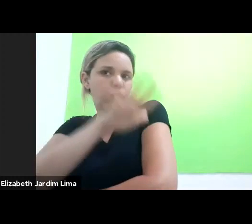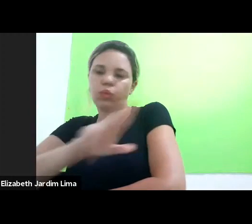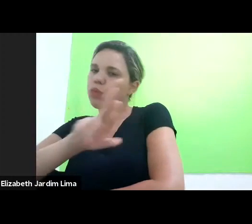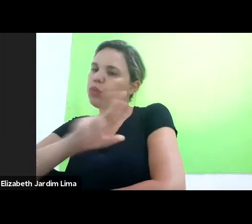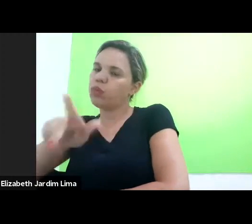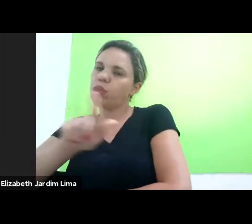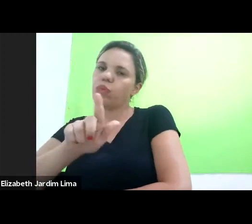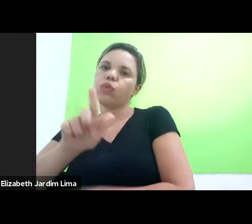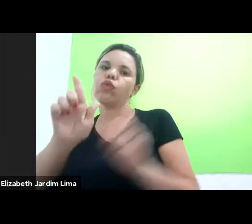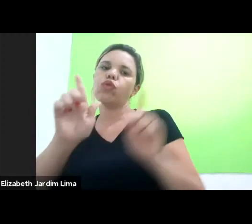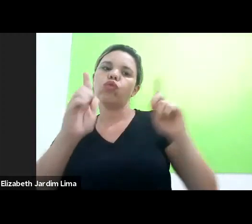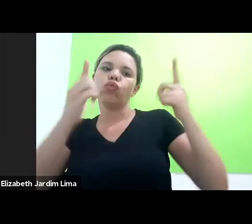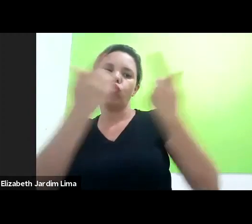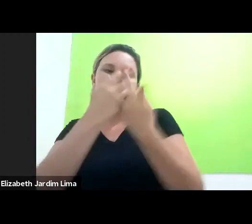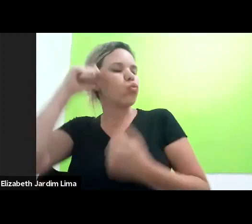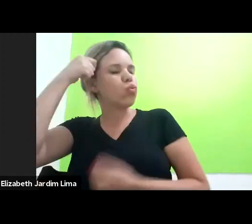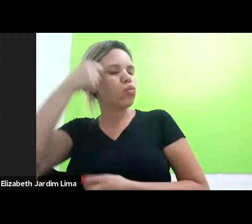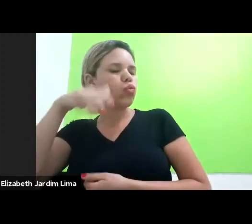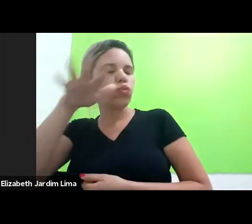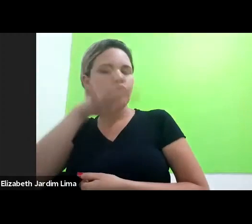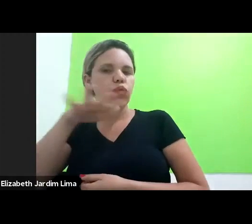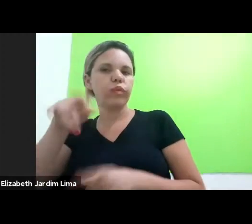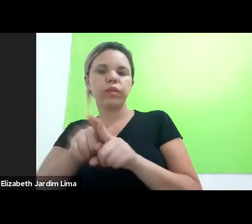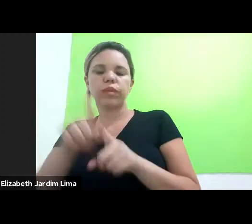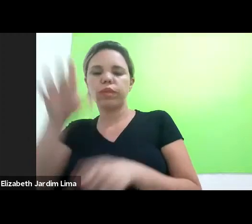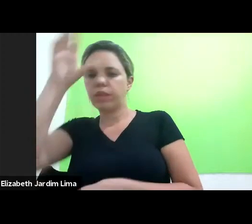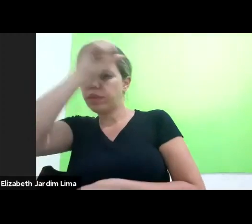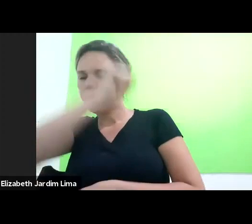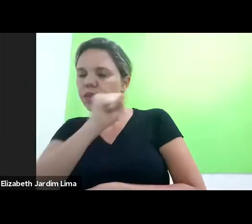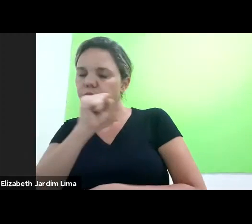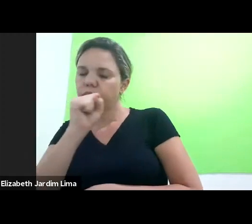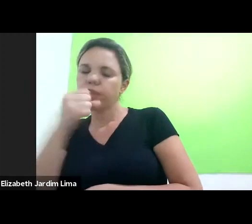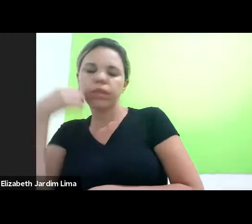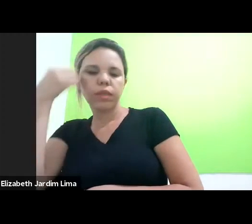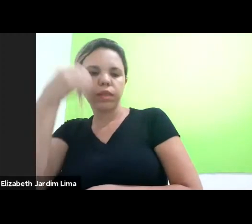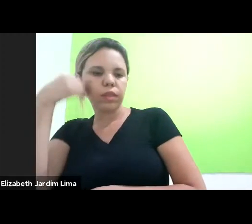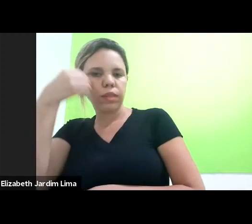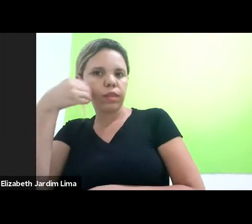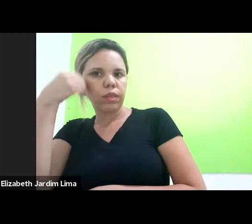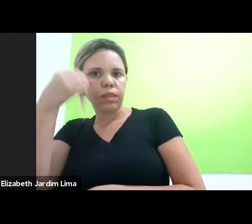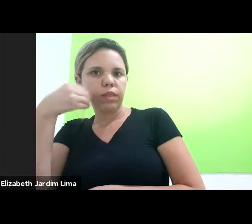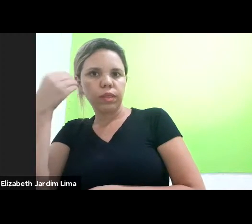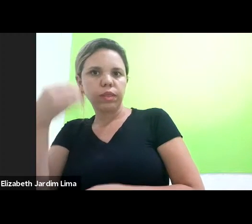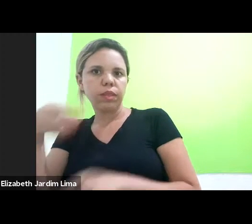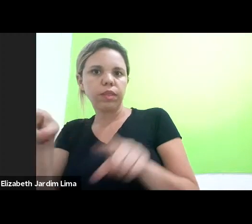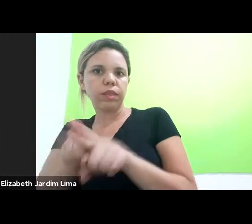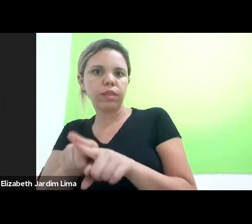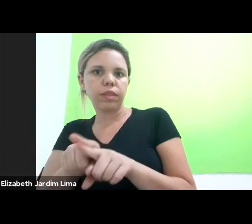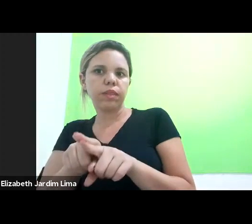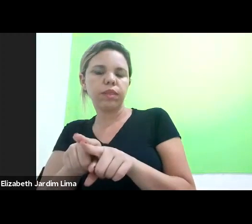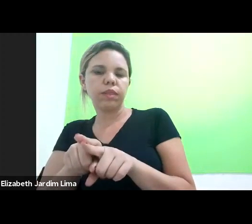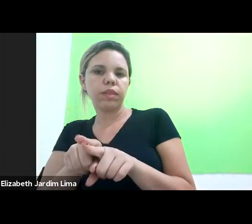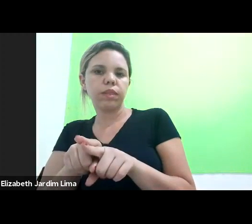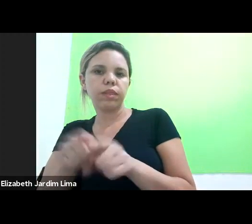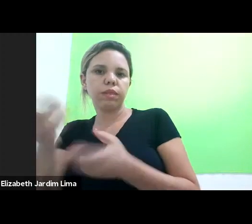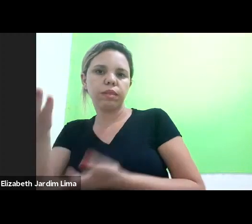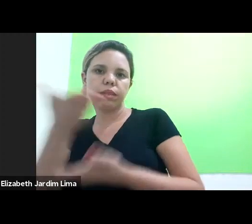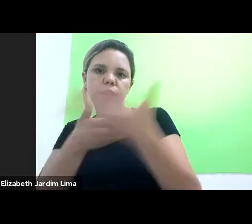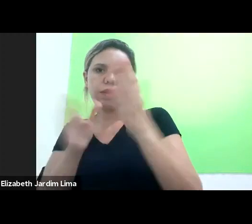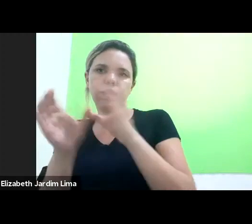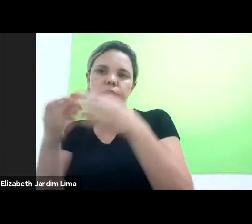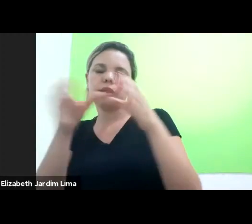né, de aprender com a experiência também e com a vivência em comunidade,